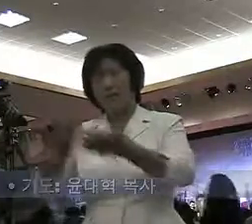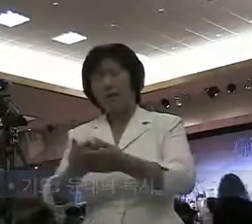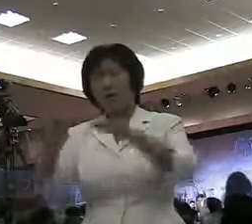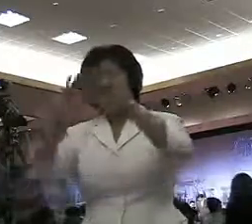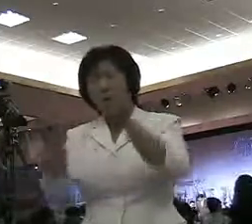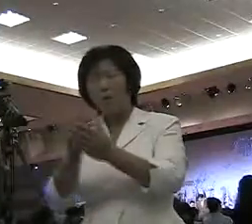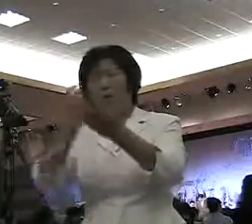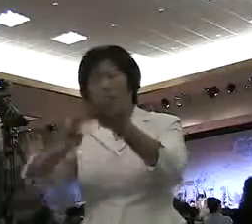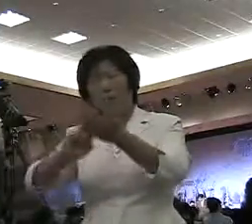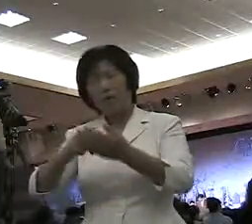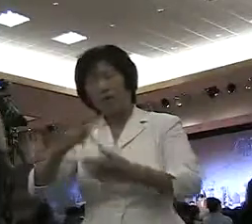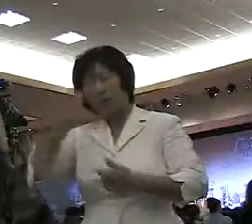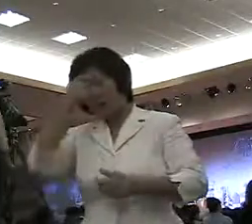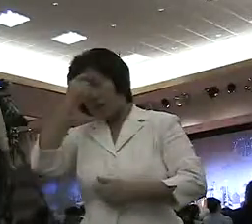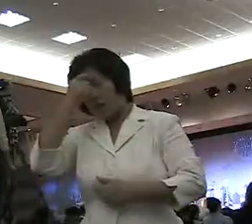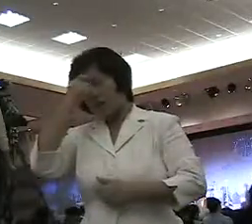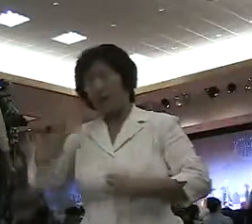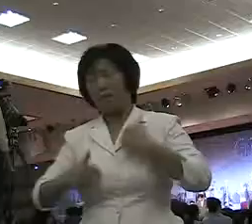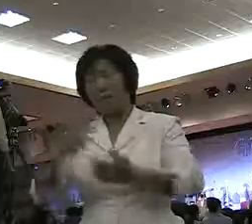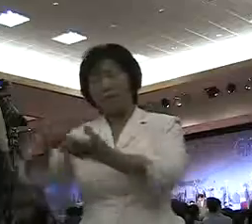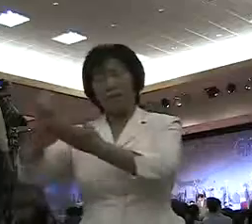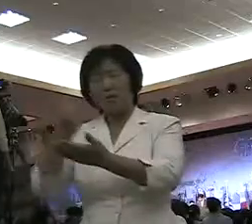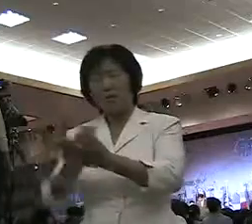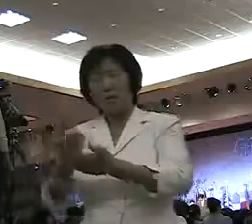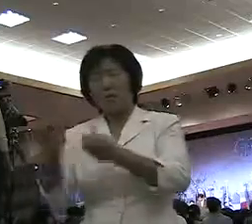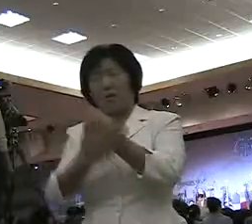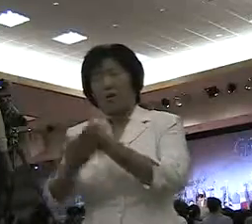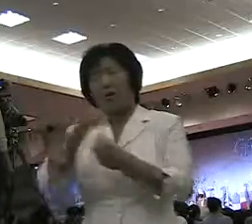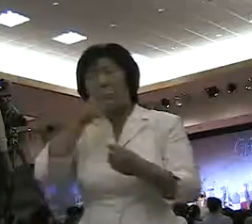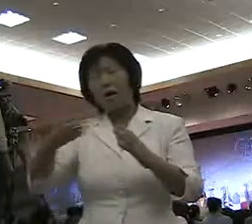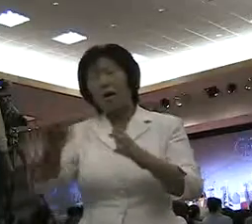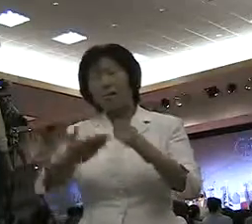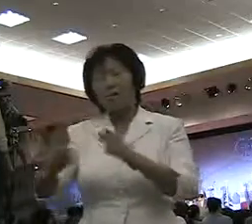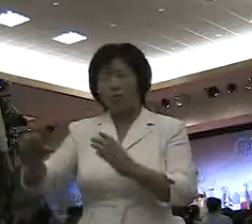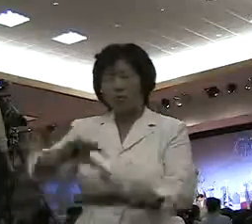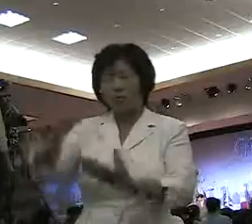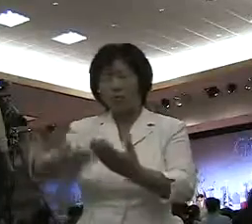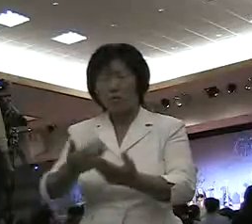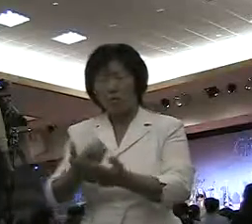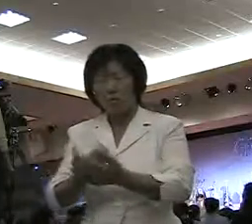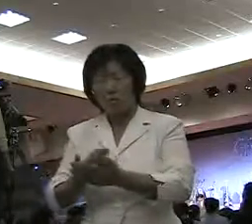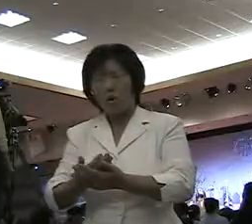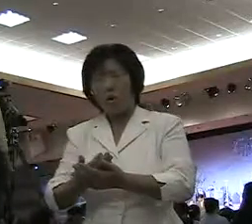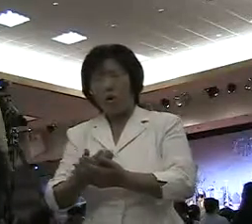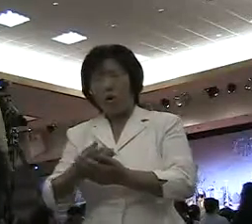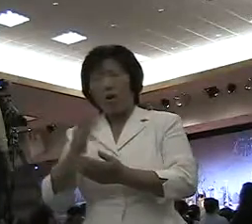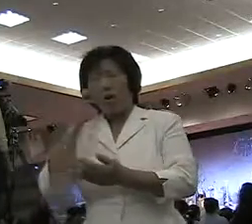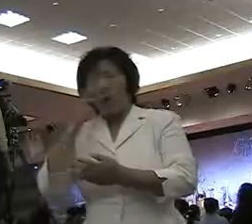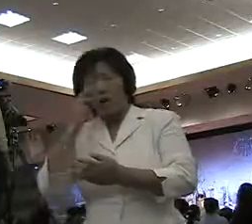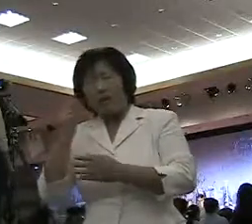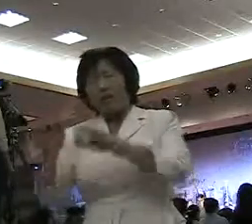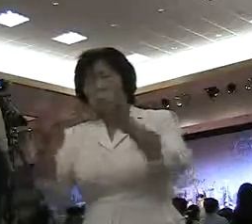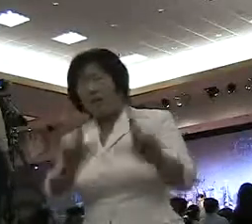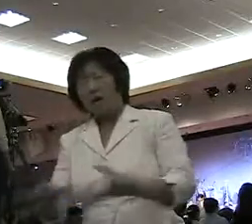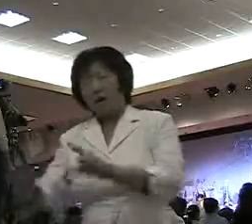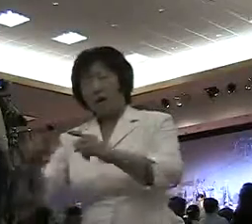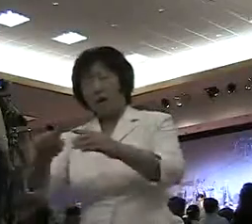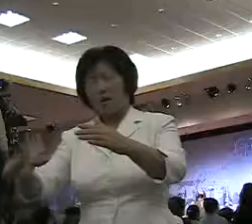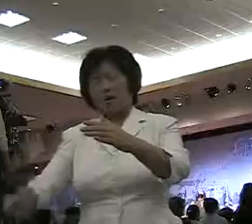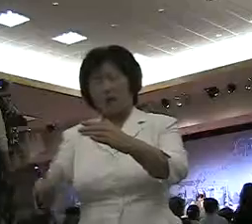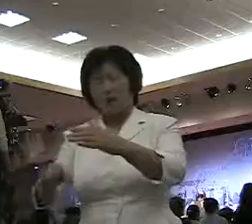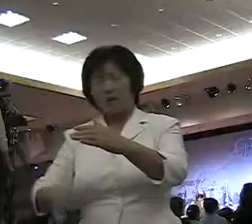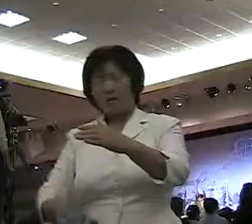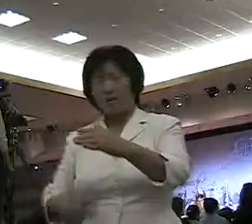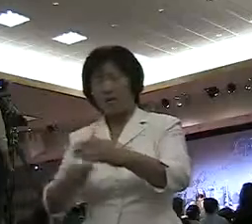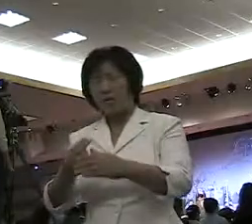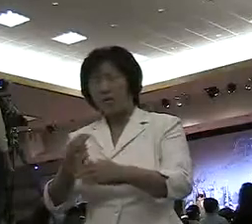모든 찬양과 기도를 기뻐 받아주시고 은혜의 강물을 부어주시사 강야와 같은 이민 생활 가운데 회복과 생명이 넘치는 예배가 되게